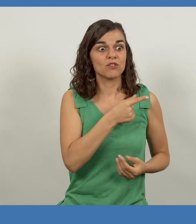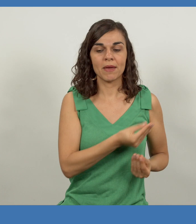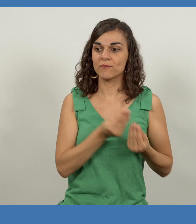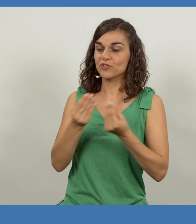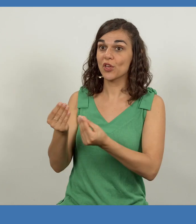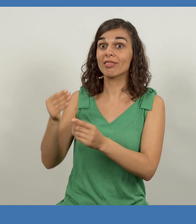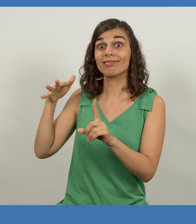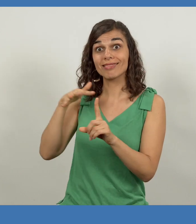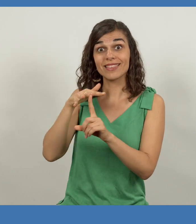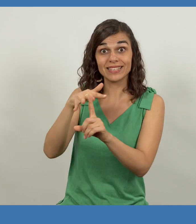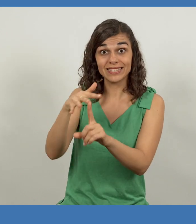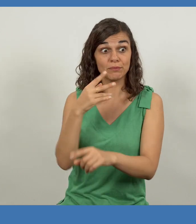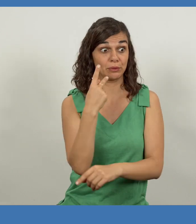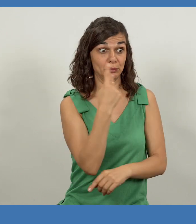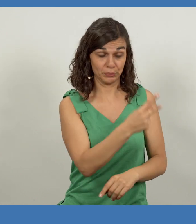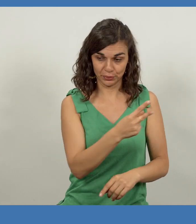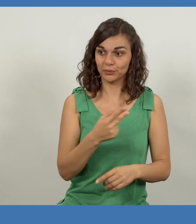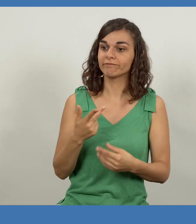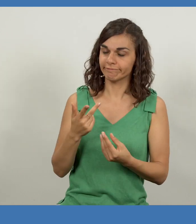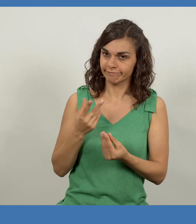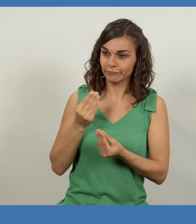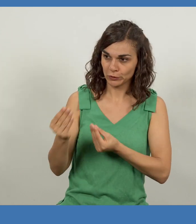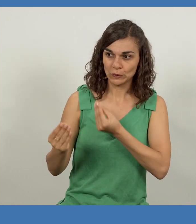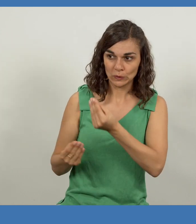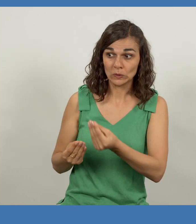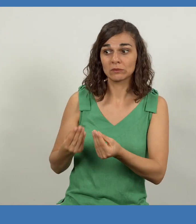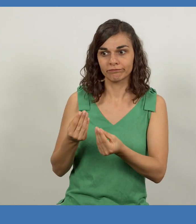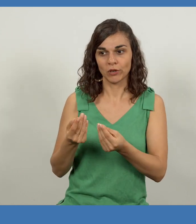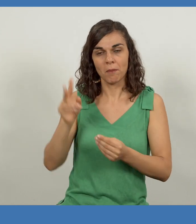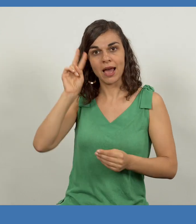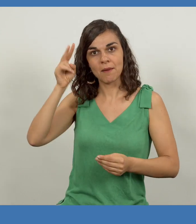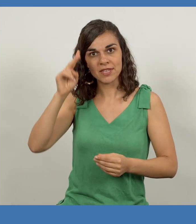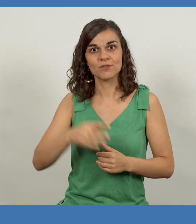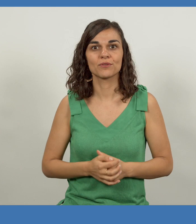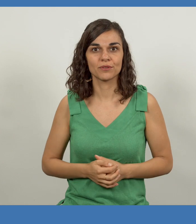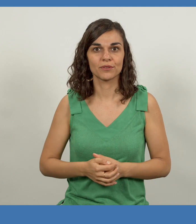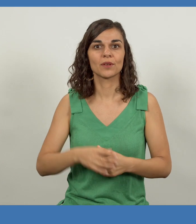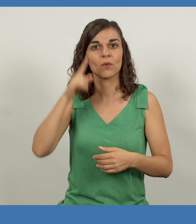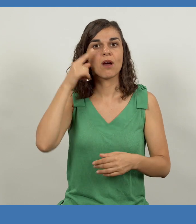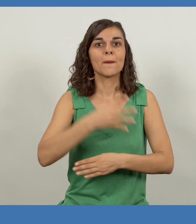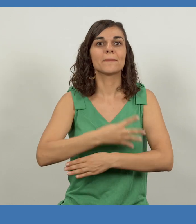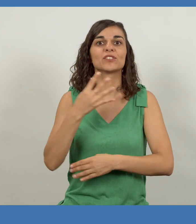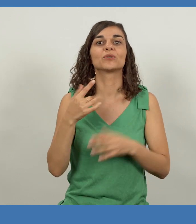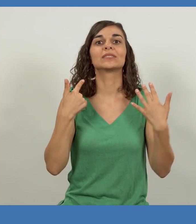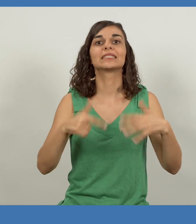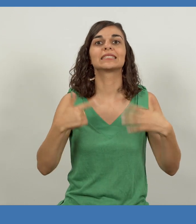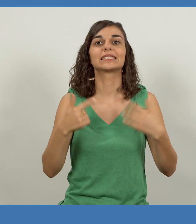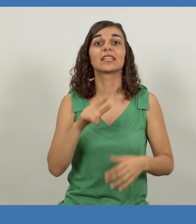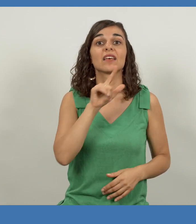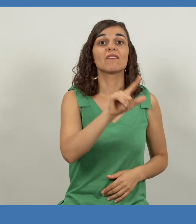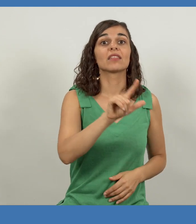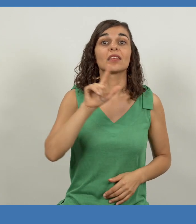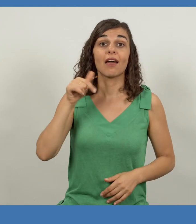sorte de démon ne sort que par la prière et par le jeûne » dans Matthieu 17, 21. Alors dès